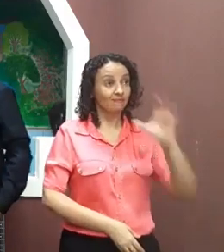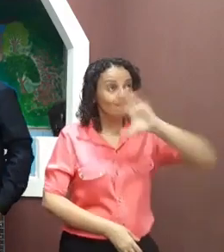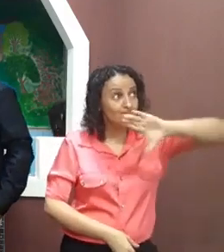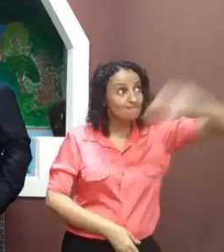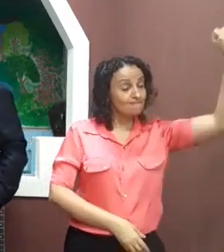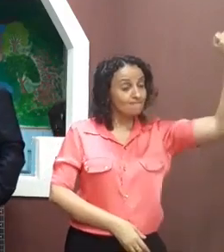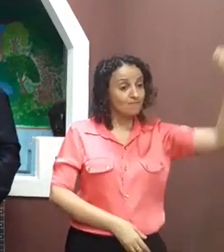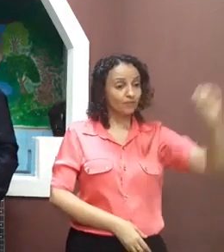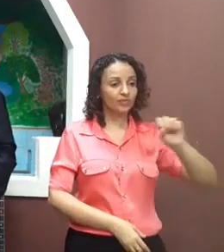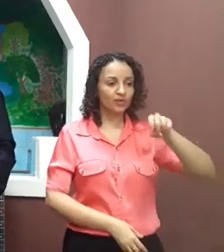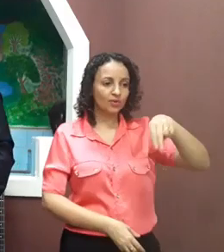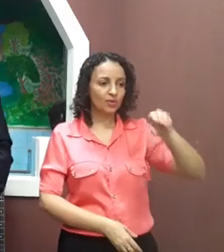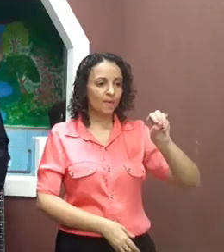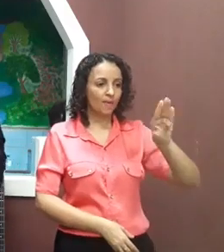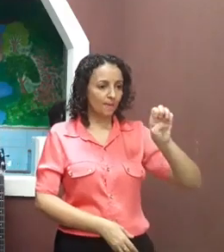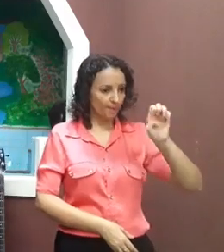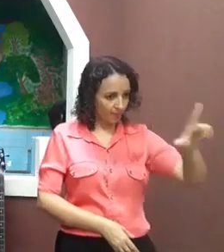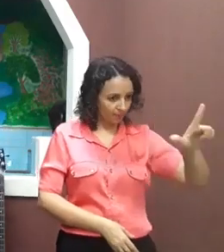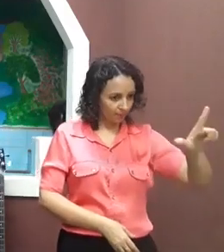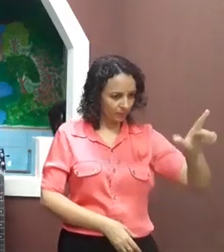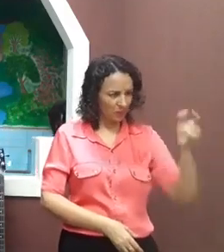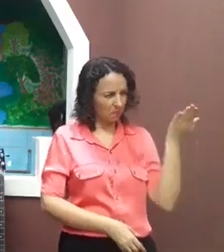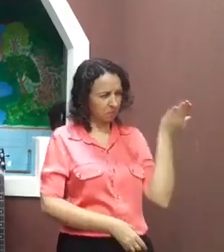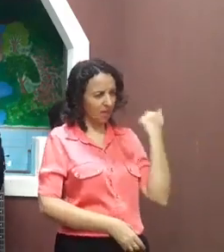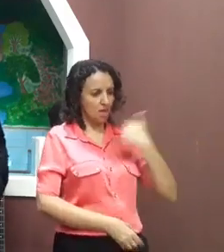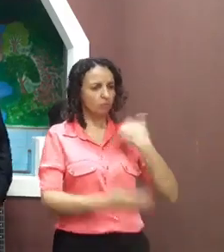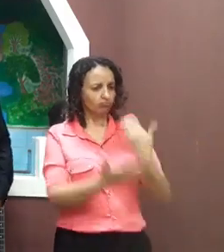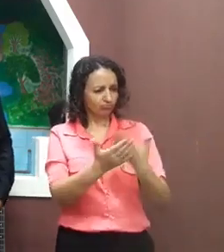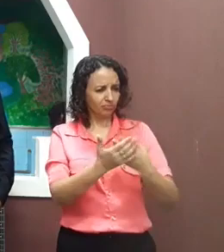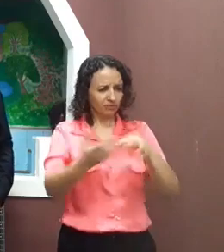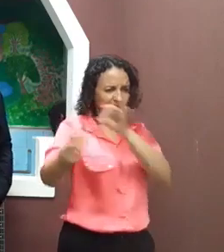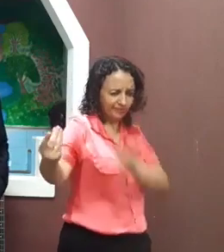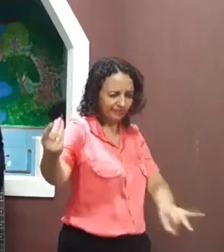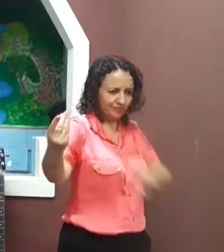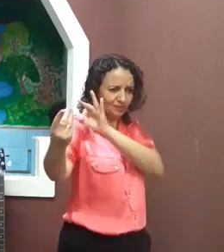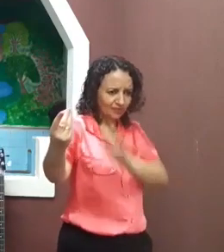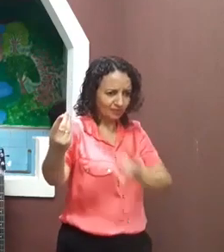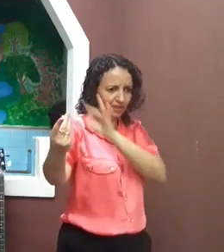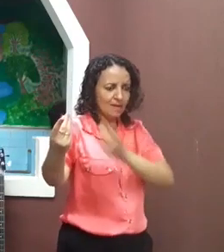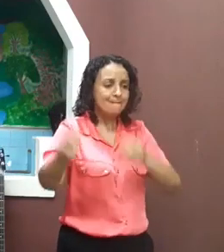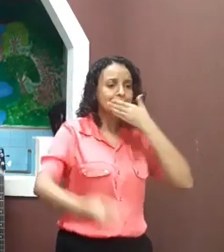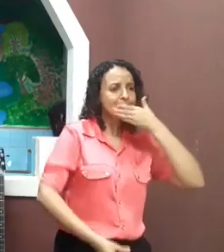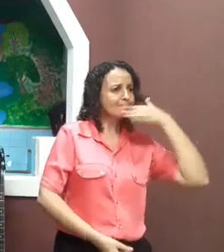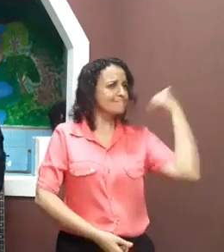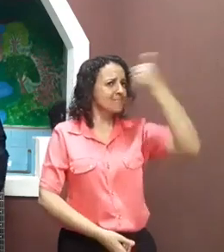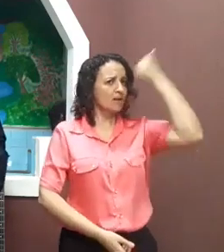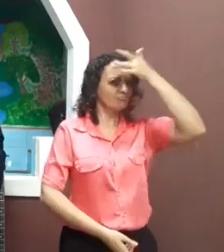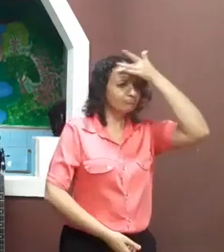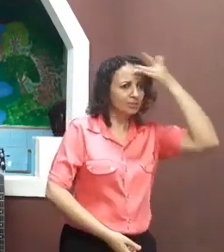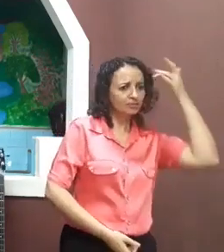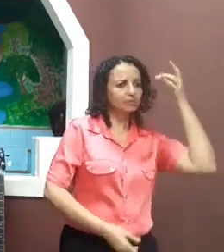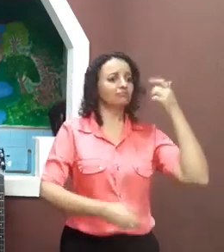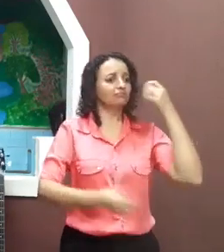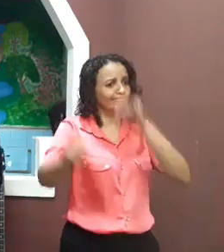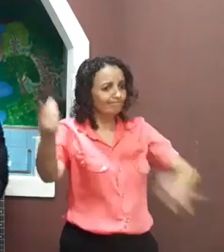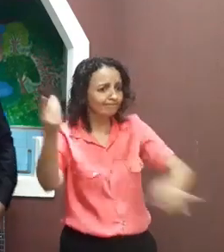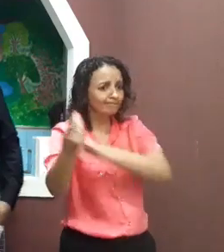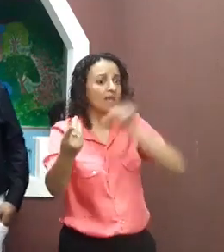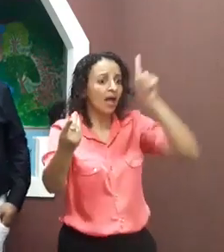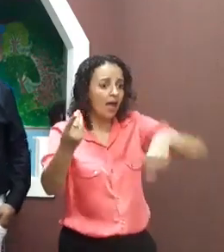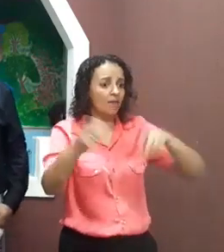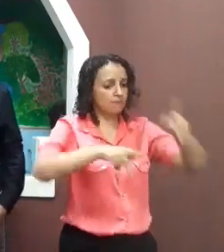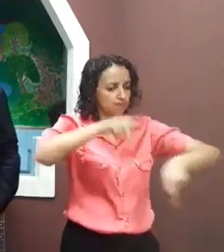os melhores violinistas eram os violinistas judeus. Dizem que em questão de armamento, as